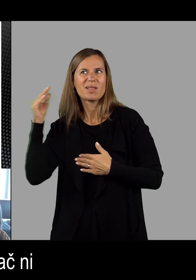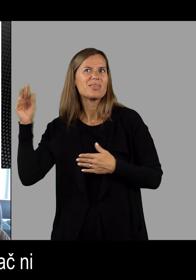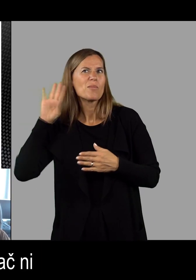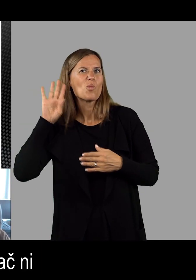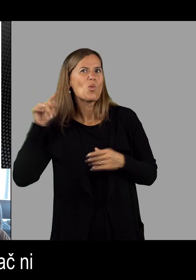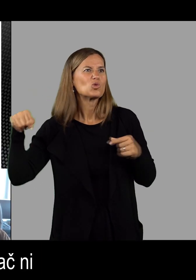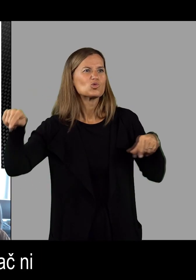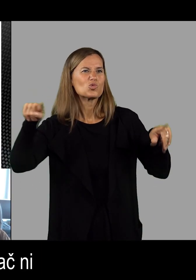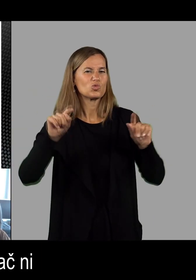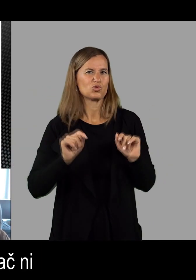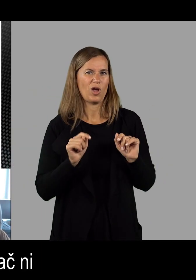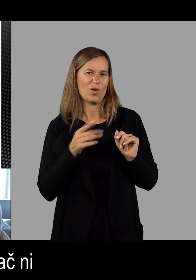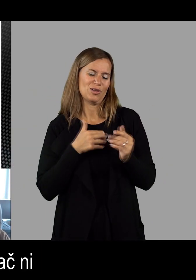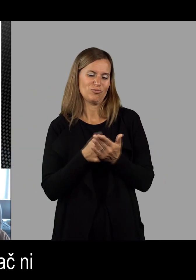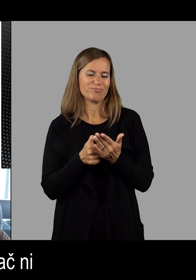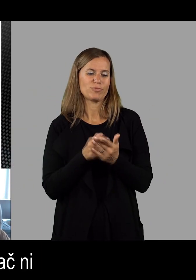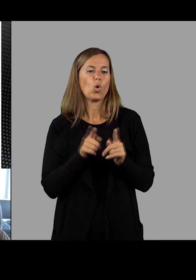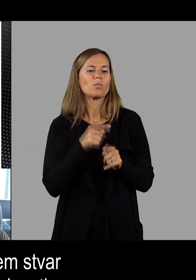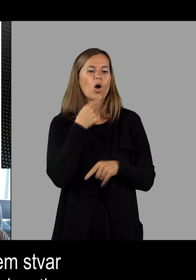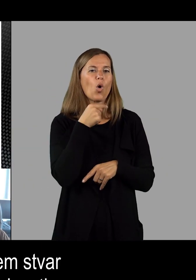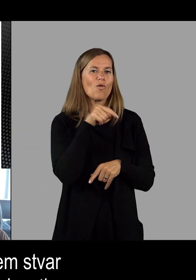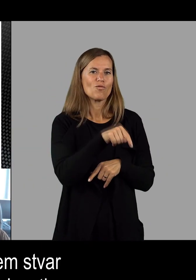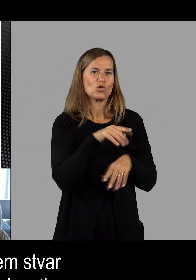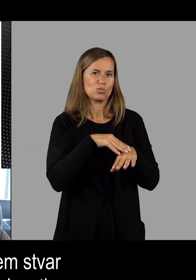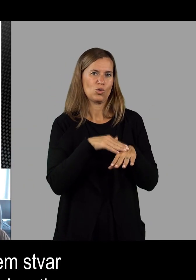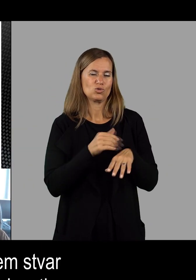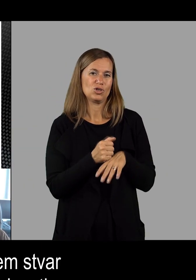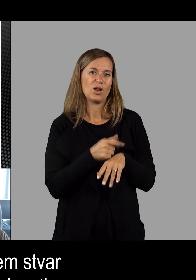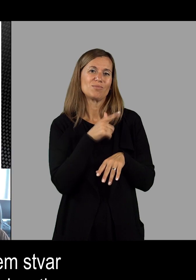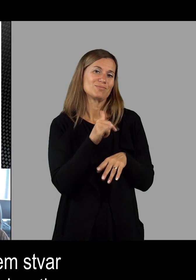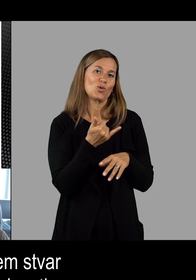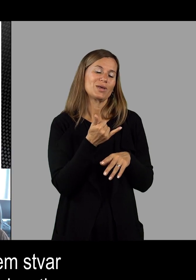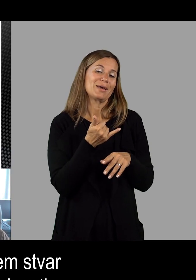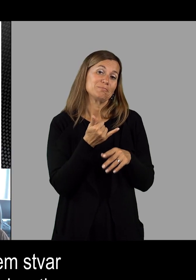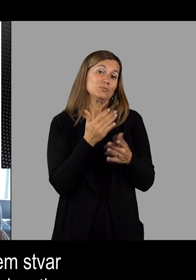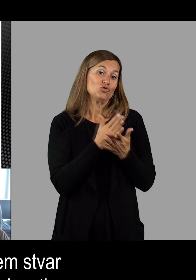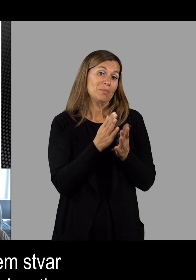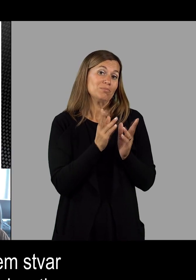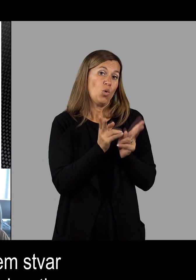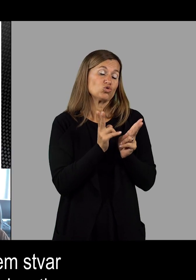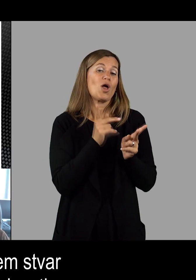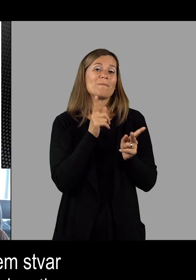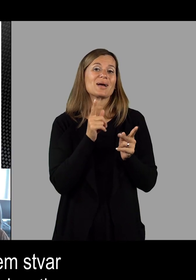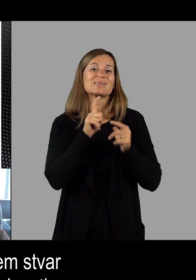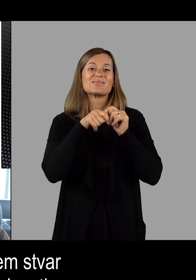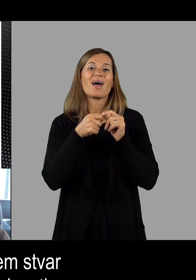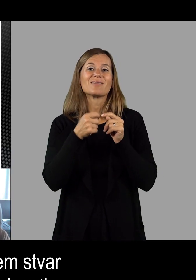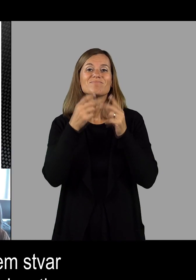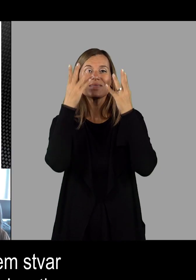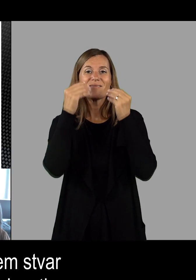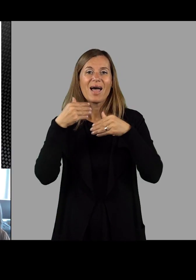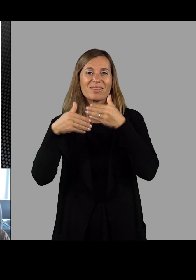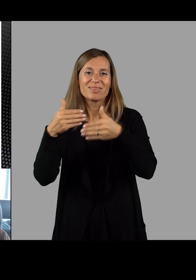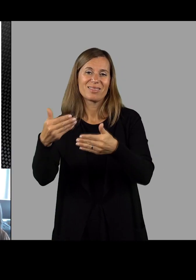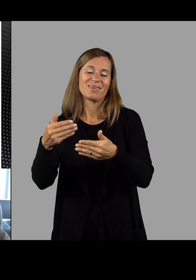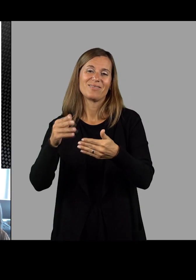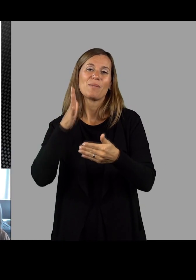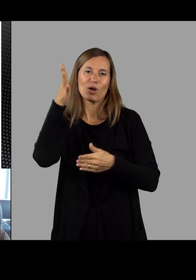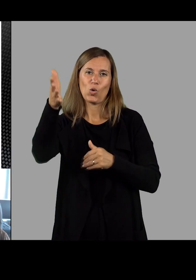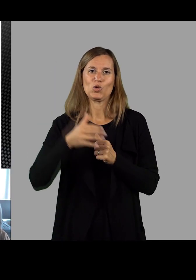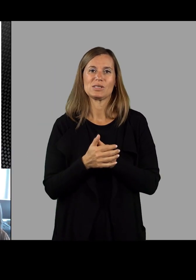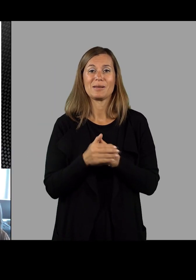komponenta pač ni bila nekako tako premišljena, pričakovana, ampak to je potem stvar nekih navad, kako bo v prihodnosti. Moram zaključiti,